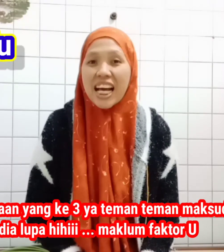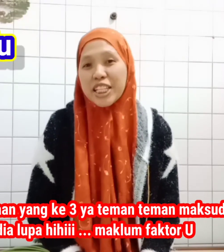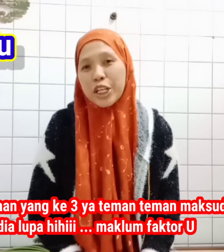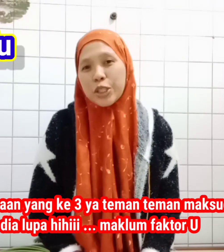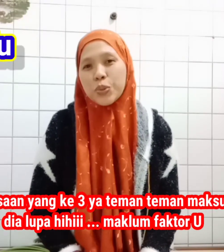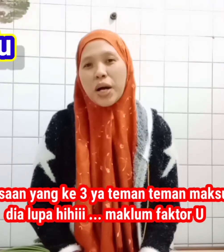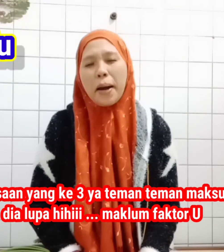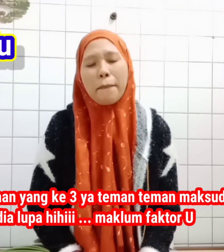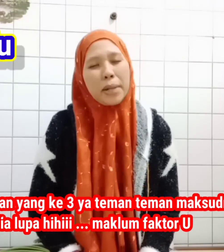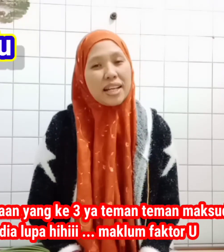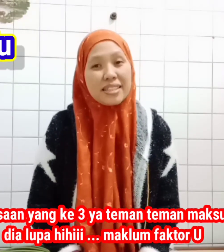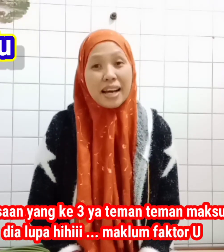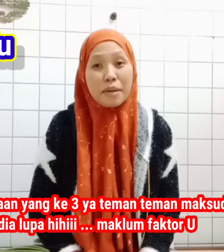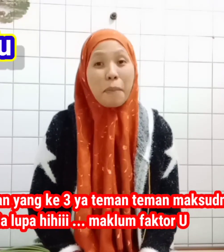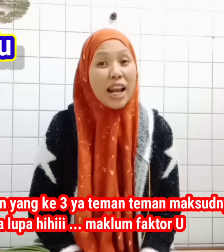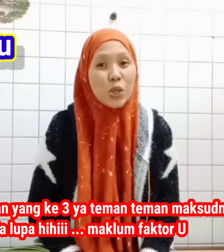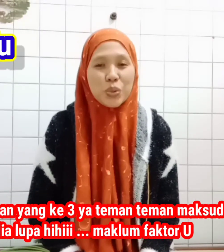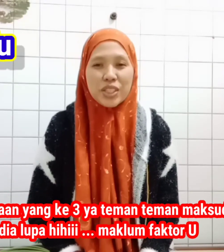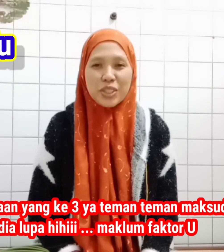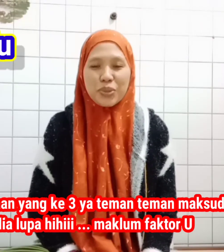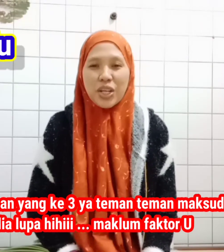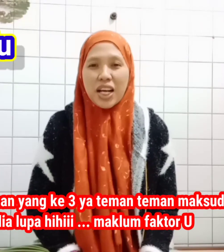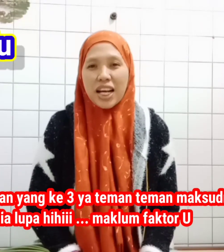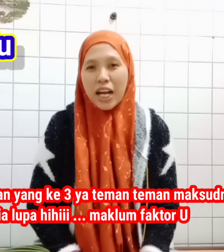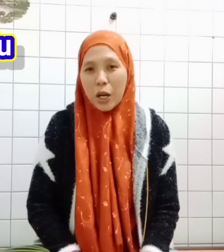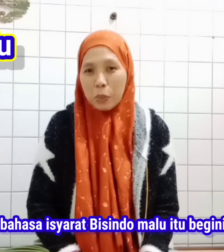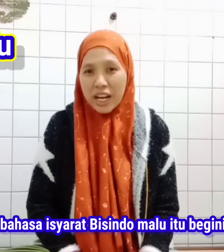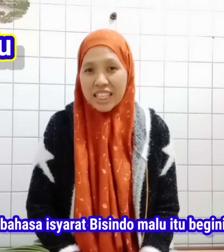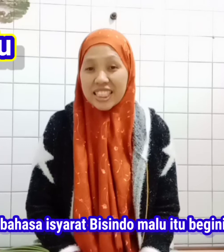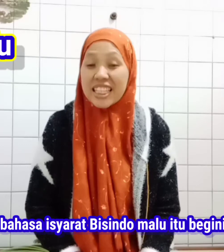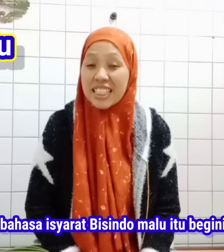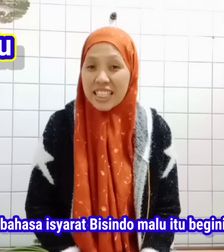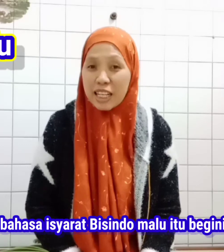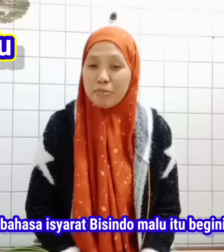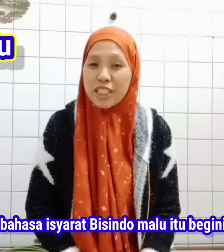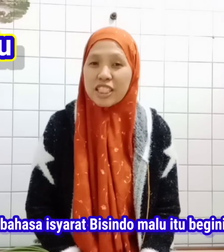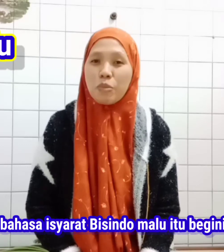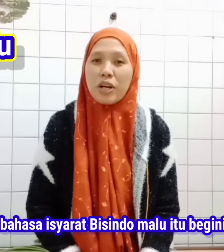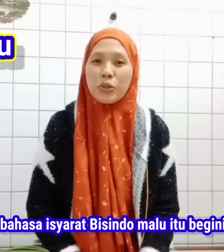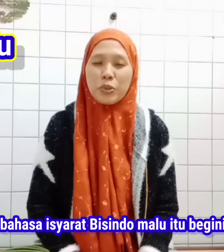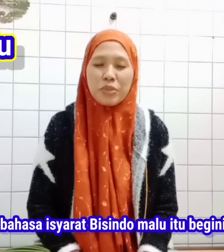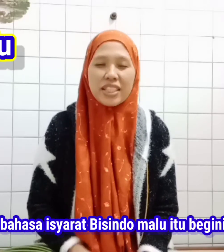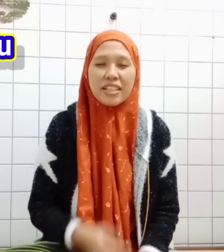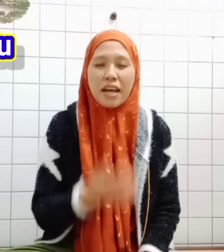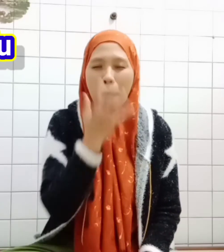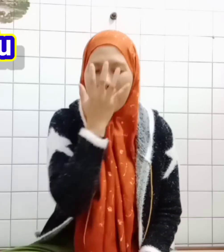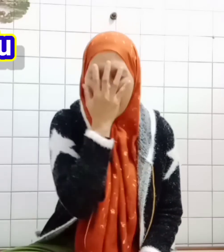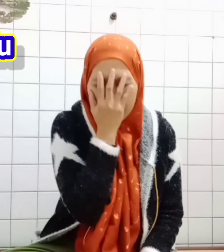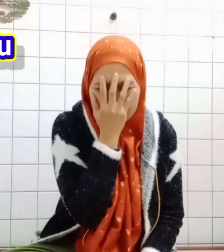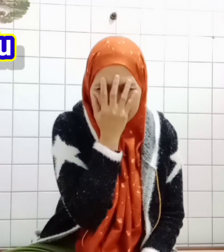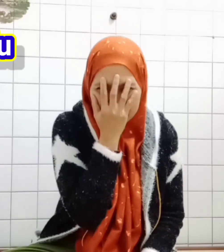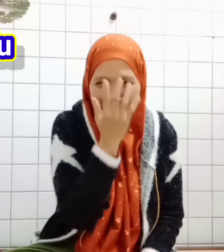yang kedua, perasaan malu gitu. Kalau bahasa isyarat di Sindo malu itu begini, malu